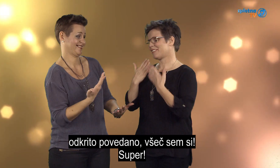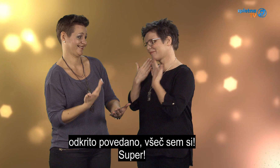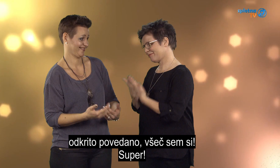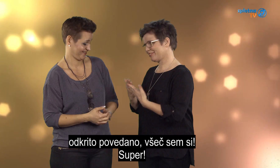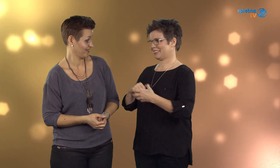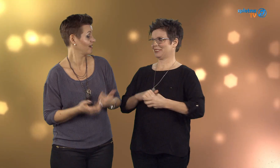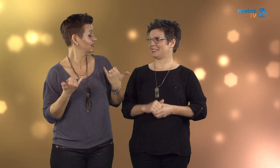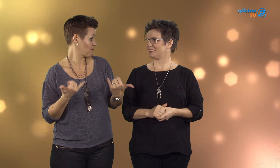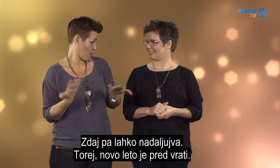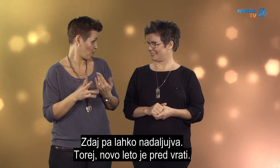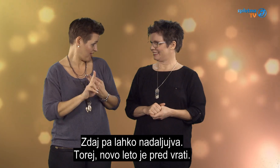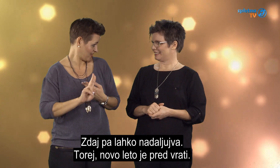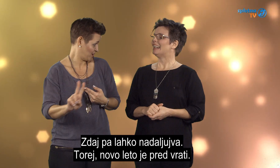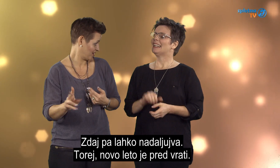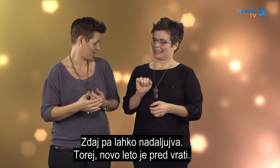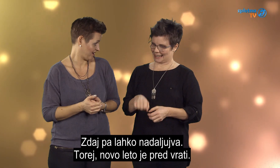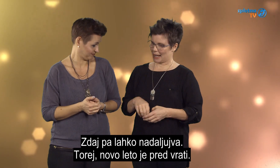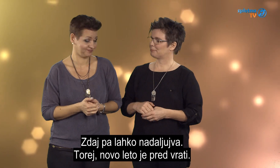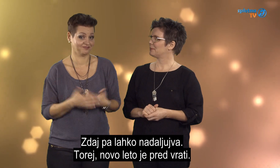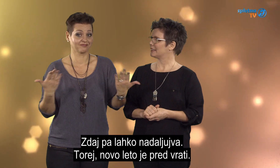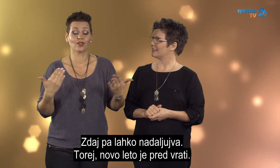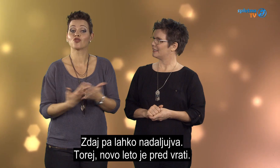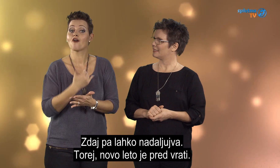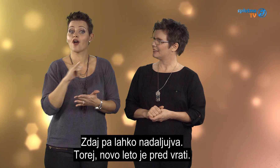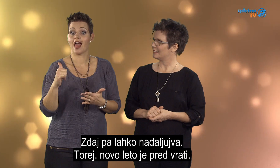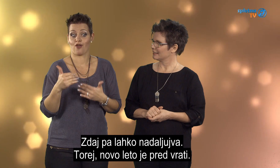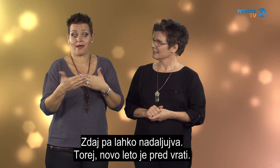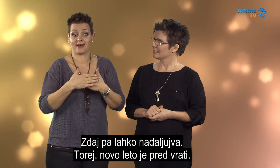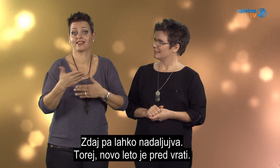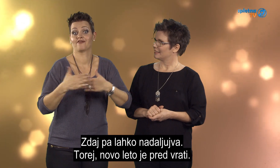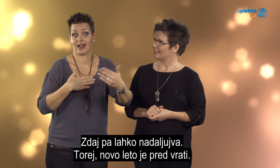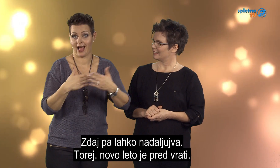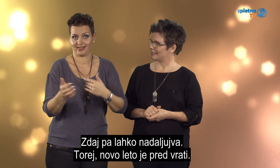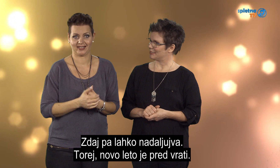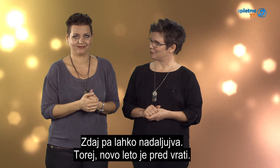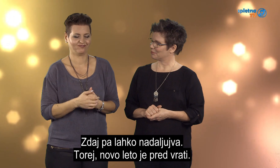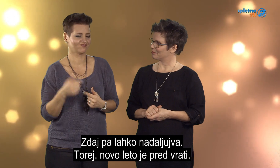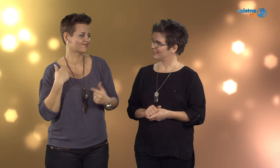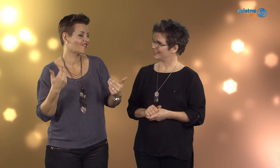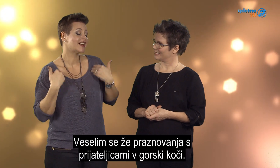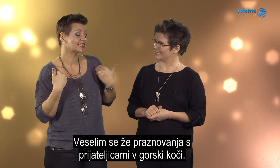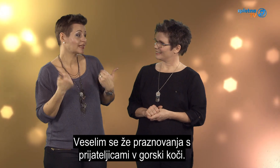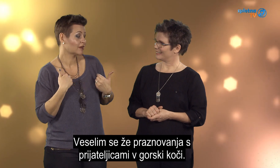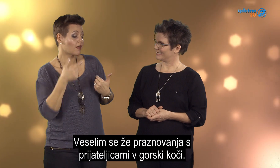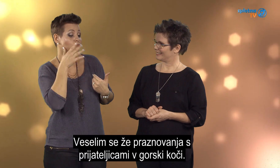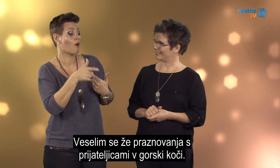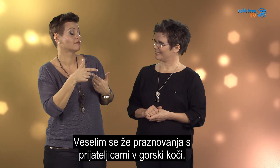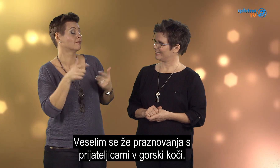Super! Zdaj pa lahko nadaljujeva. Torej, novo leto je pred vrati. Veselim se že praznovanja